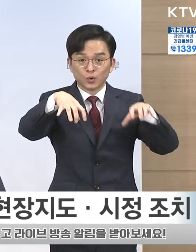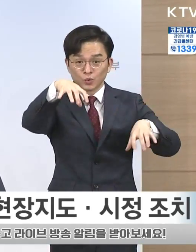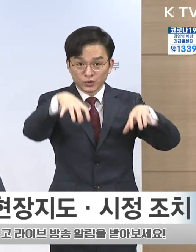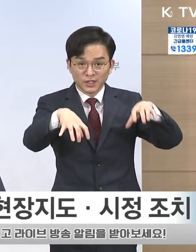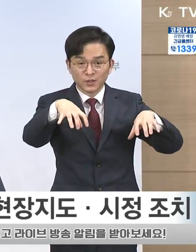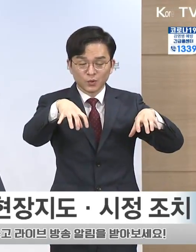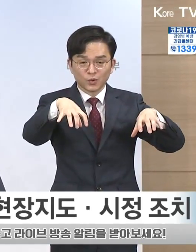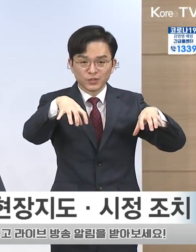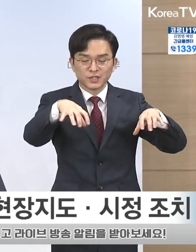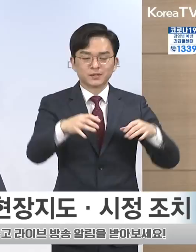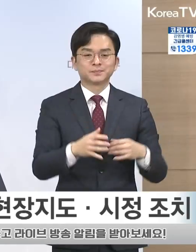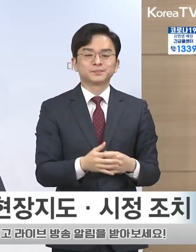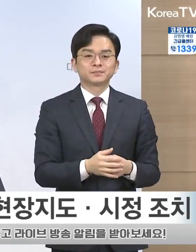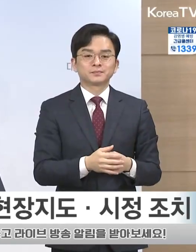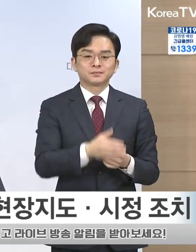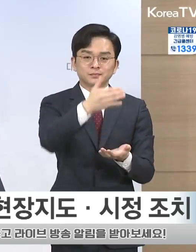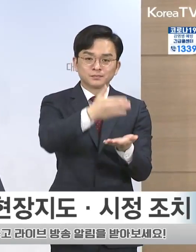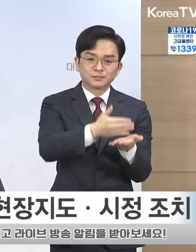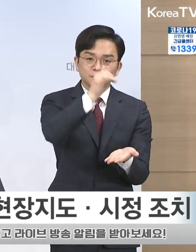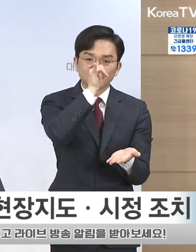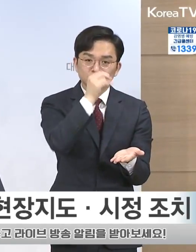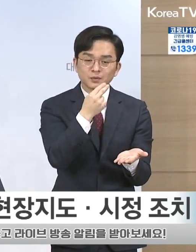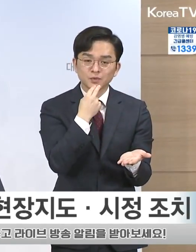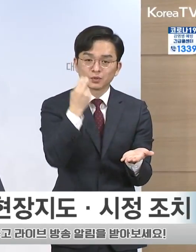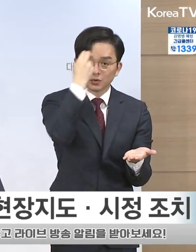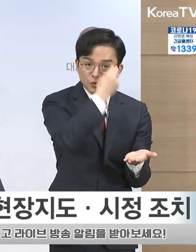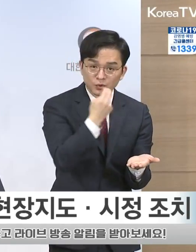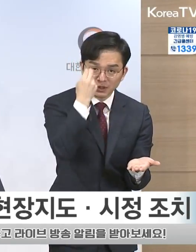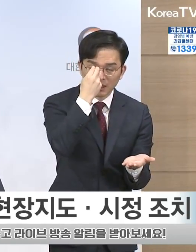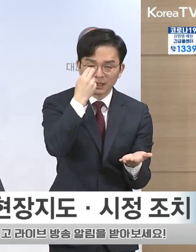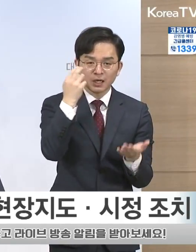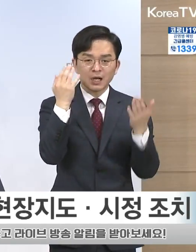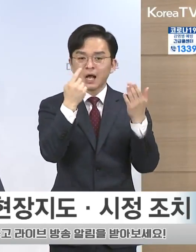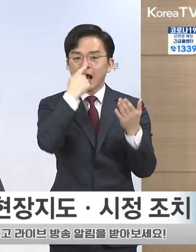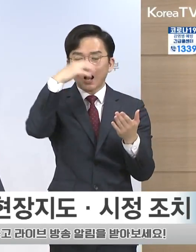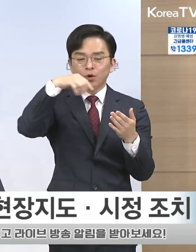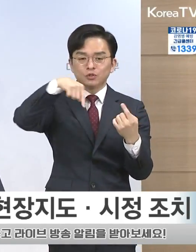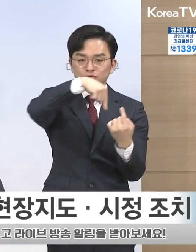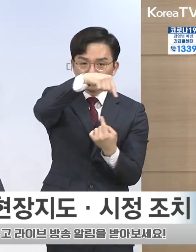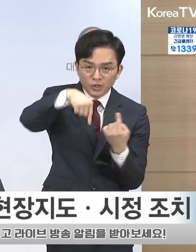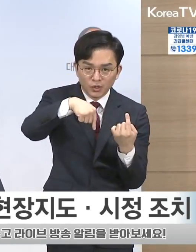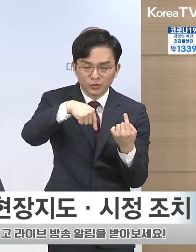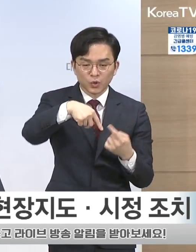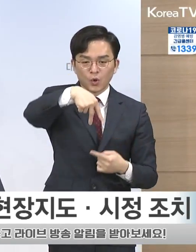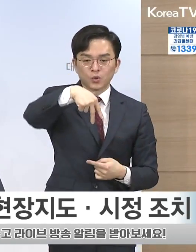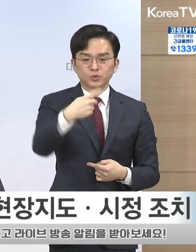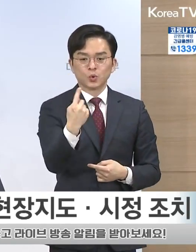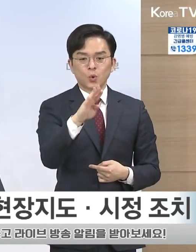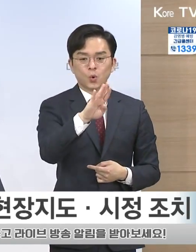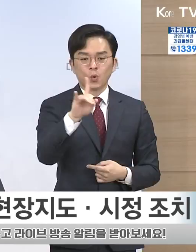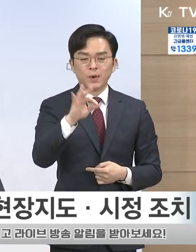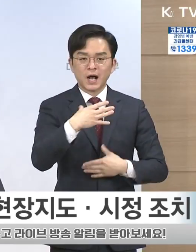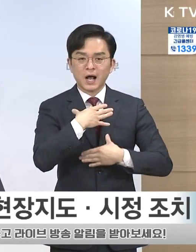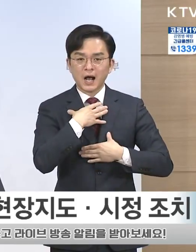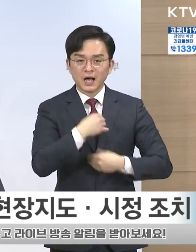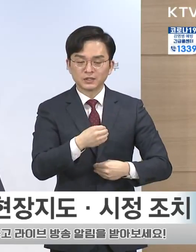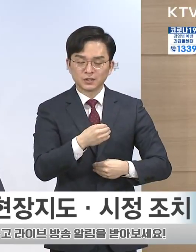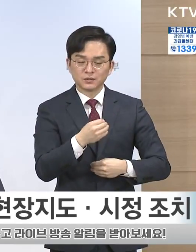시설 방역 상태, 학원 등 운영 및 소방 안전 준수 등을 집중